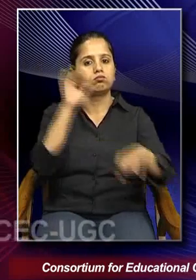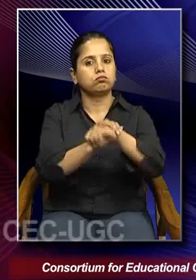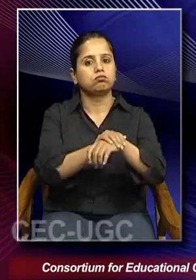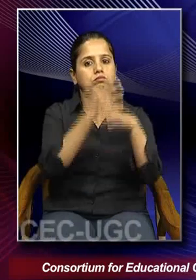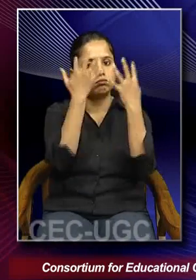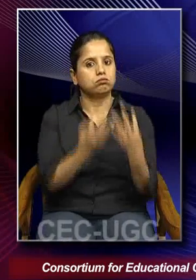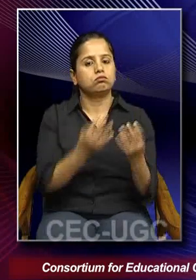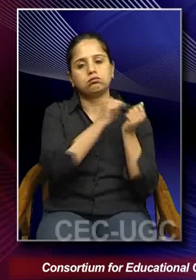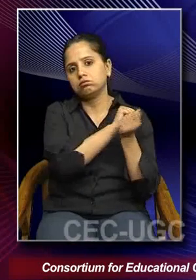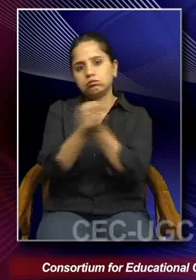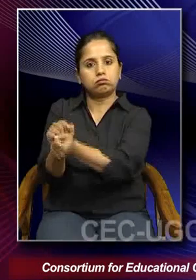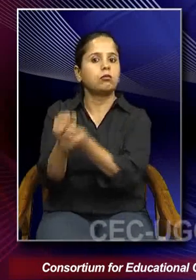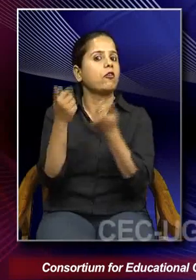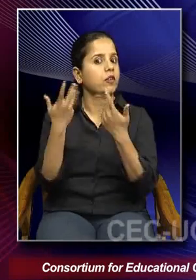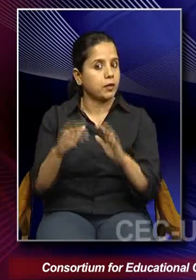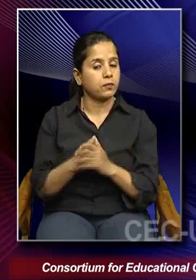गया